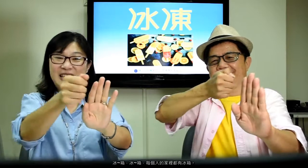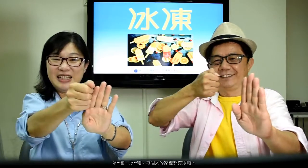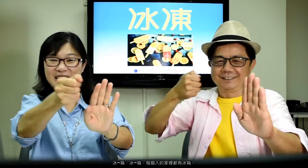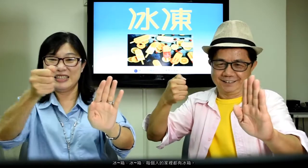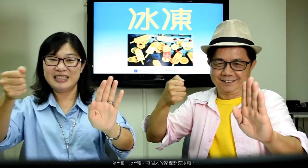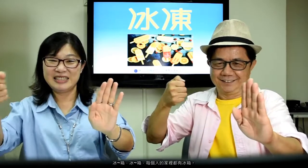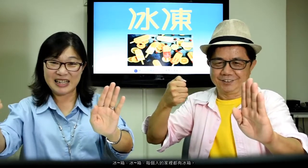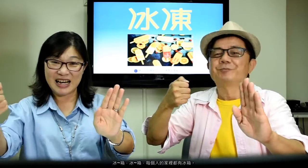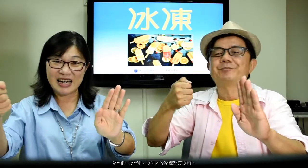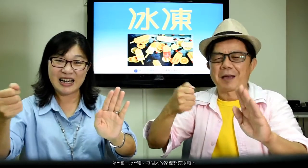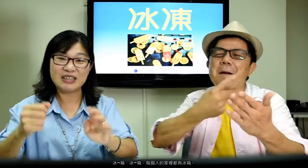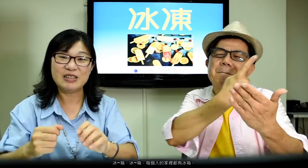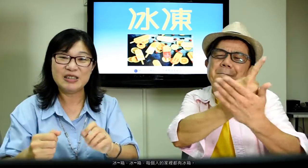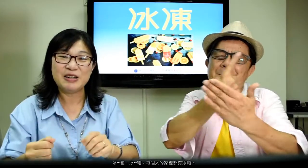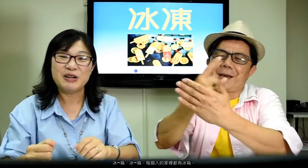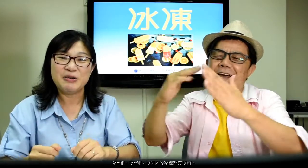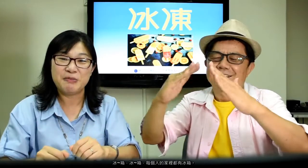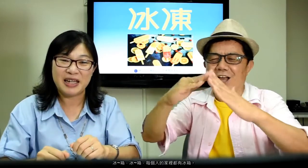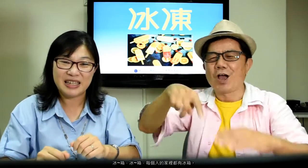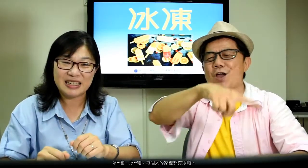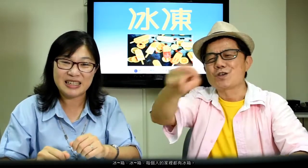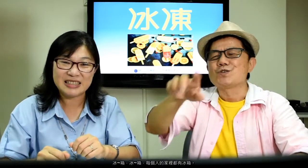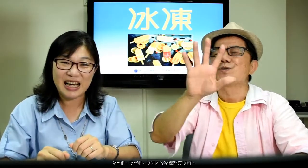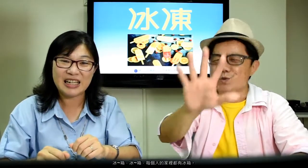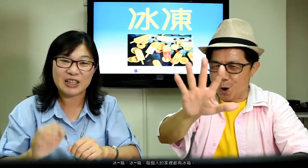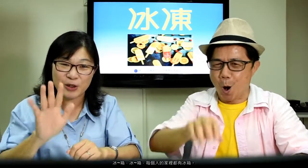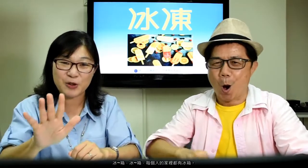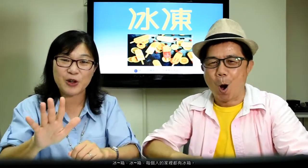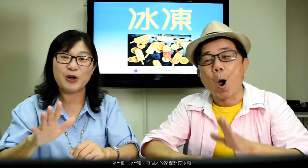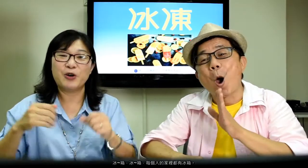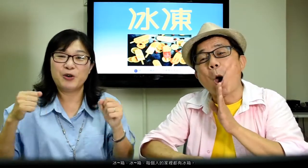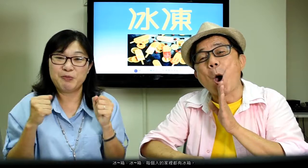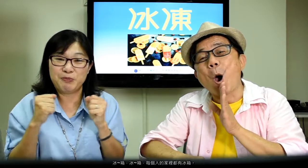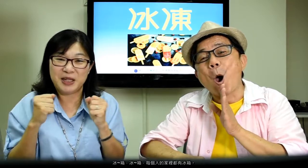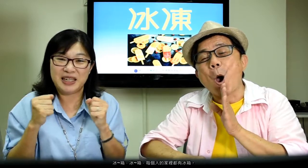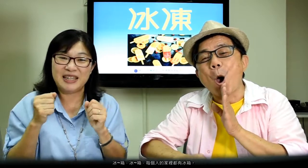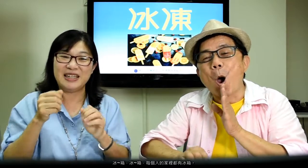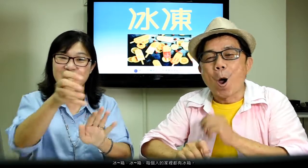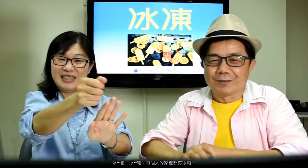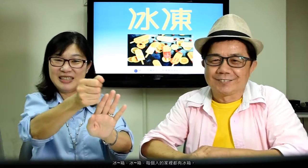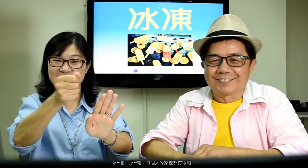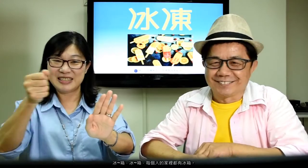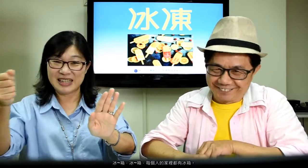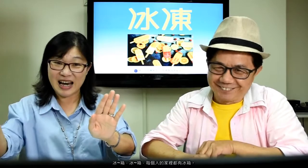冰箱，每个人的家里都有冰